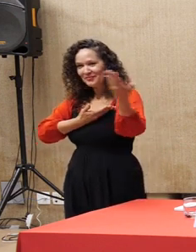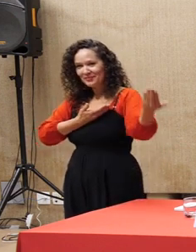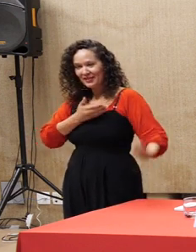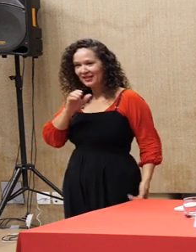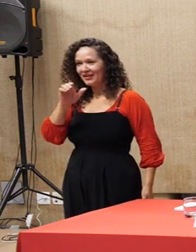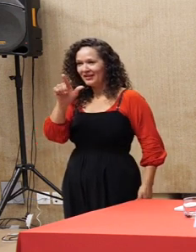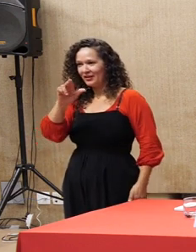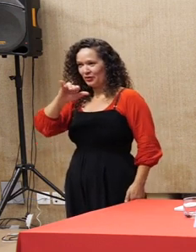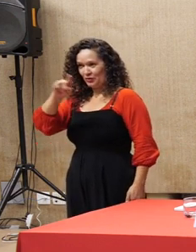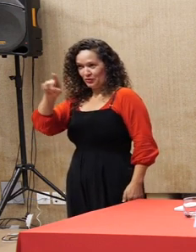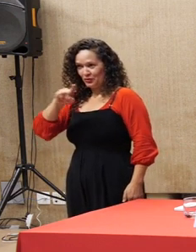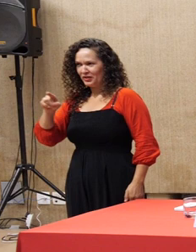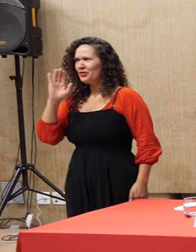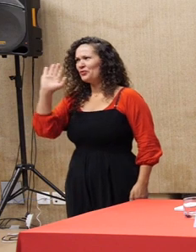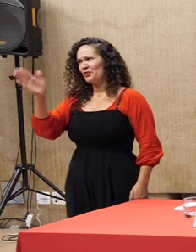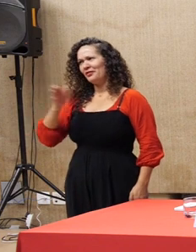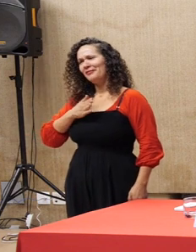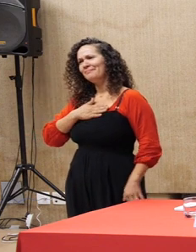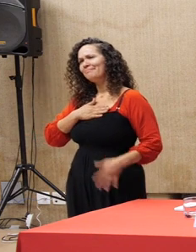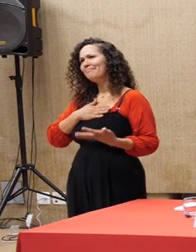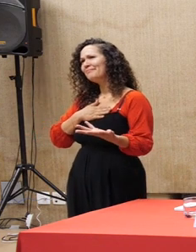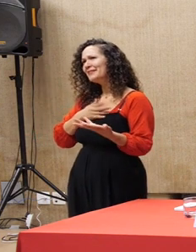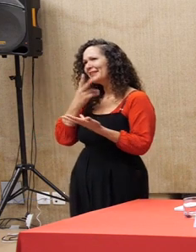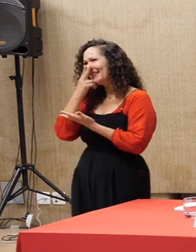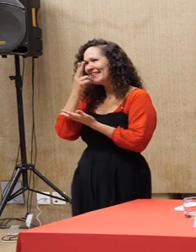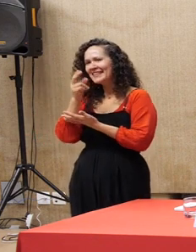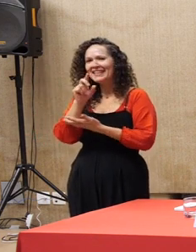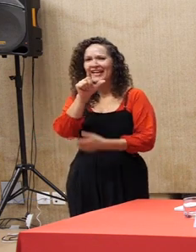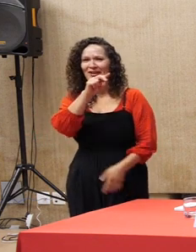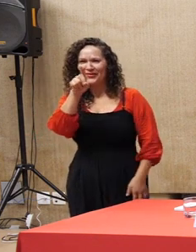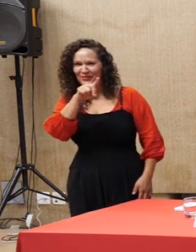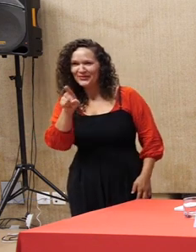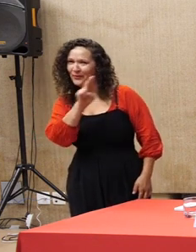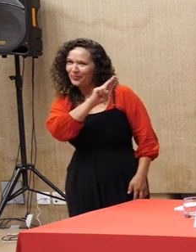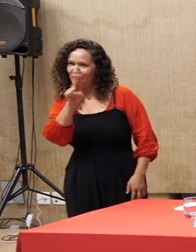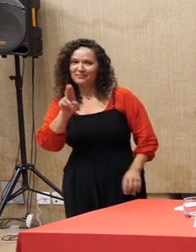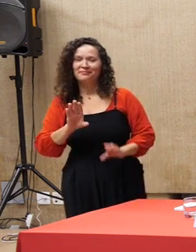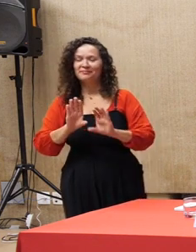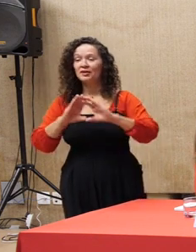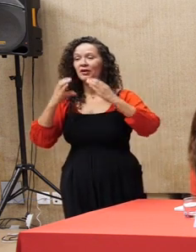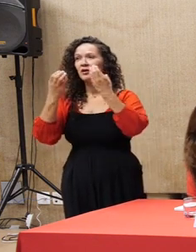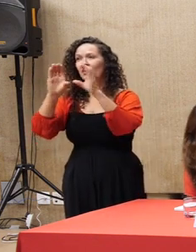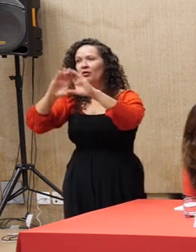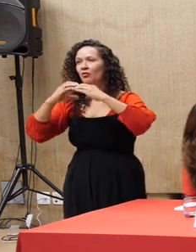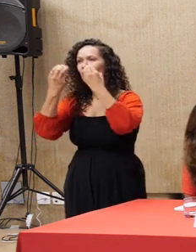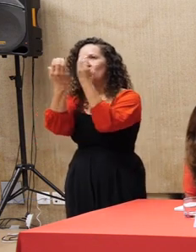Luiz, já estou com o nome de guerra, o Luiz, da